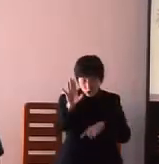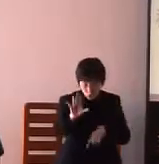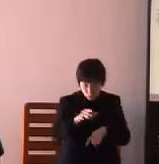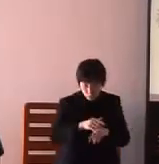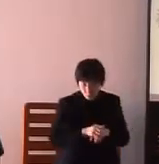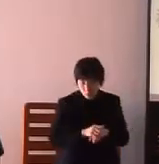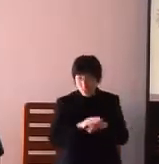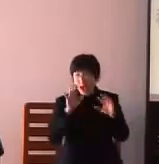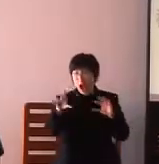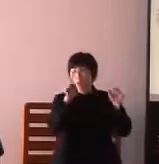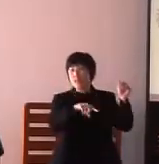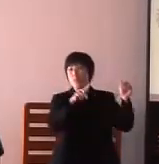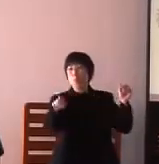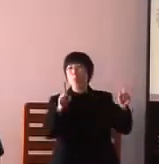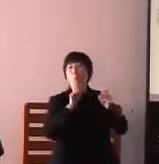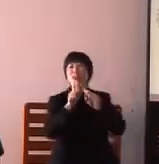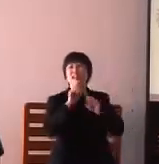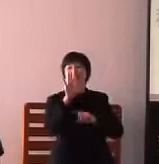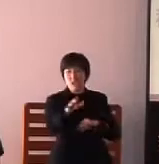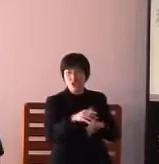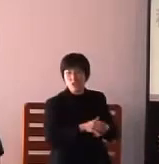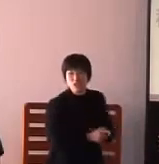ある人のお話です。